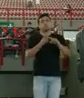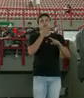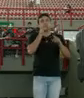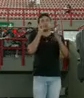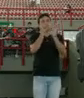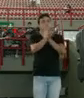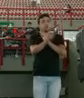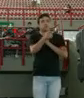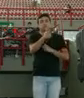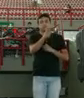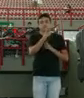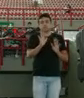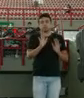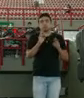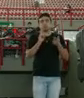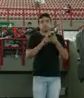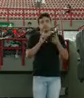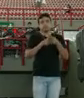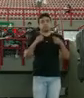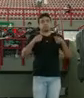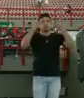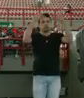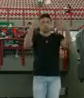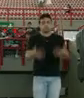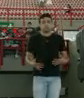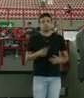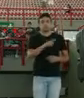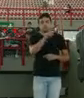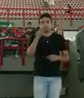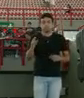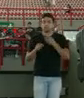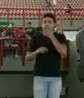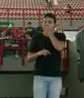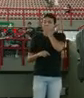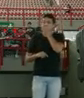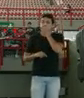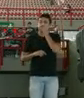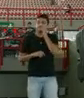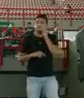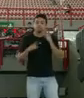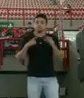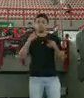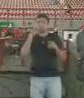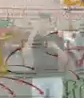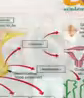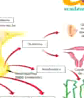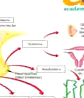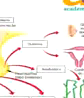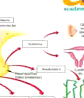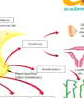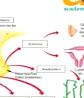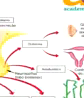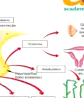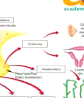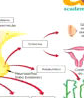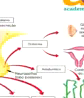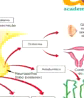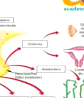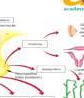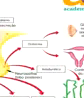questão no material sobre ele, mas eu quero citar para vocês. Ó, se tu olhar aqui no cantinho, abaixo